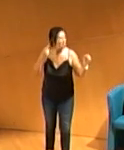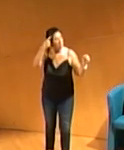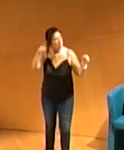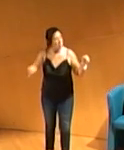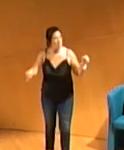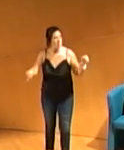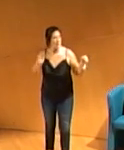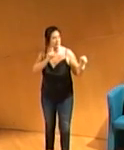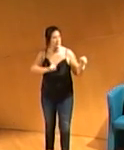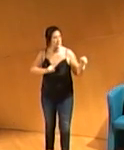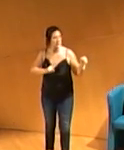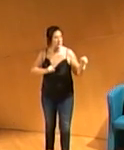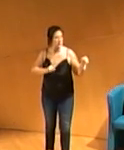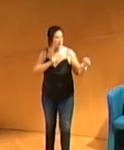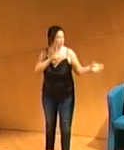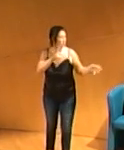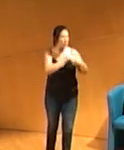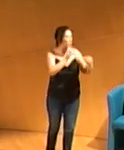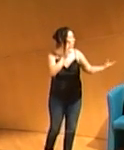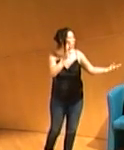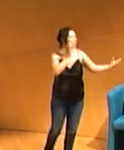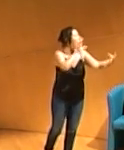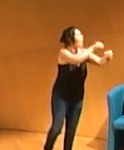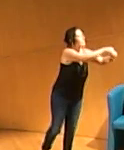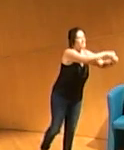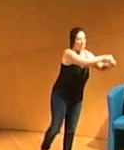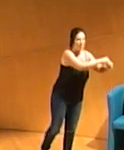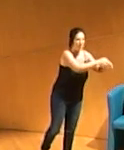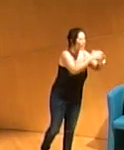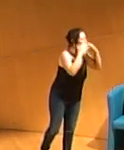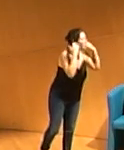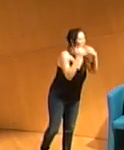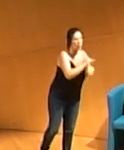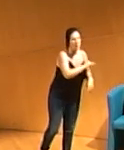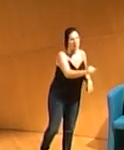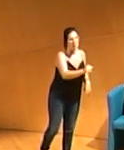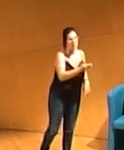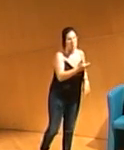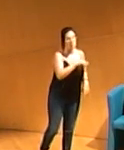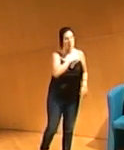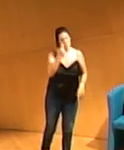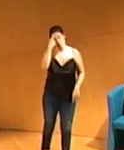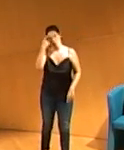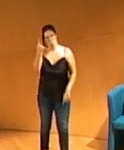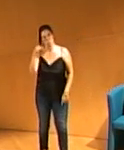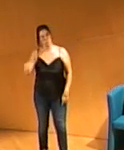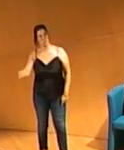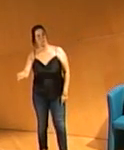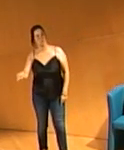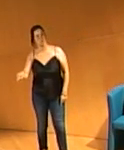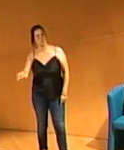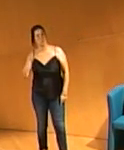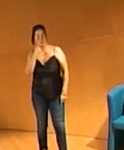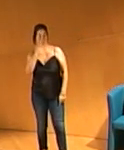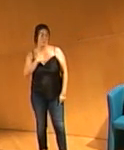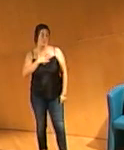handicap, et je ne suis pas, pendant que je suis branchée sur lui, envahie par les soucis de l'enfant qui a un handicap. Et je ne suis pas sûre que j'avais souvent des